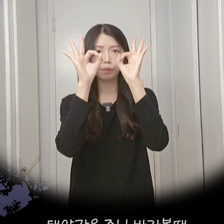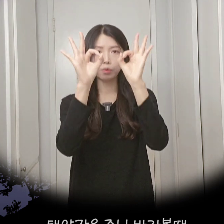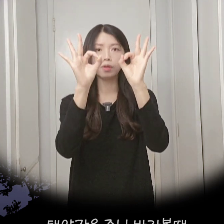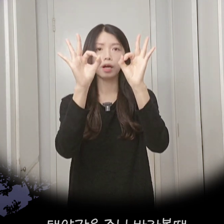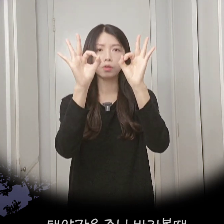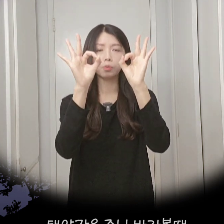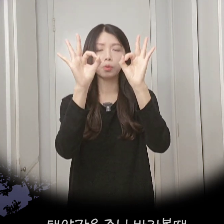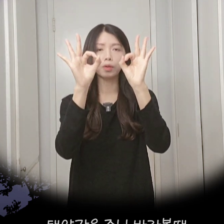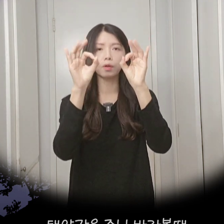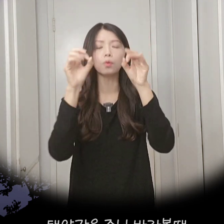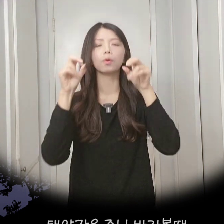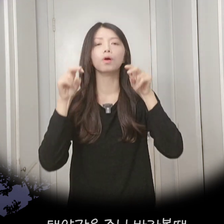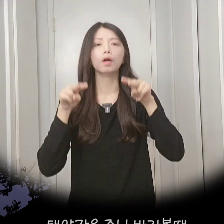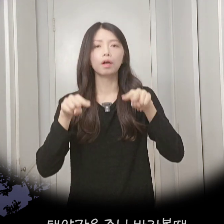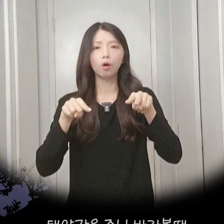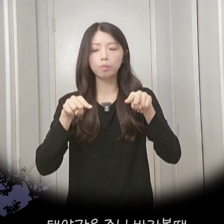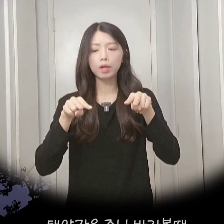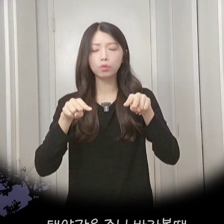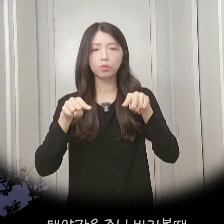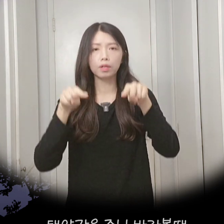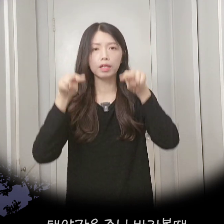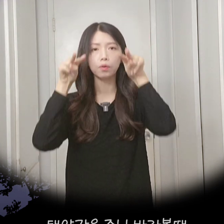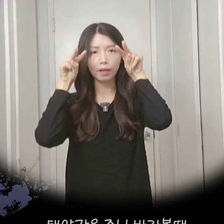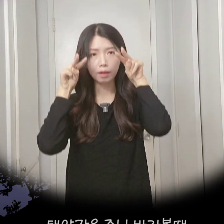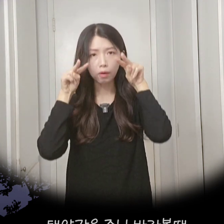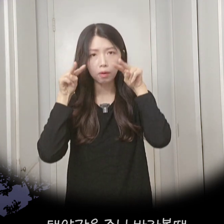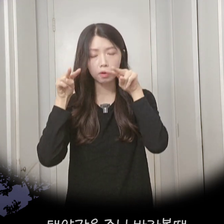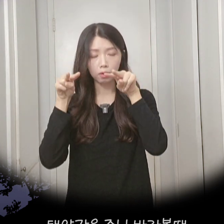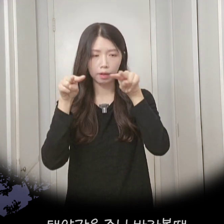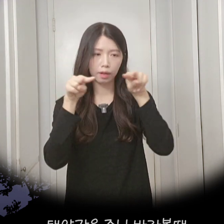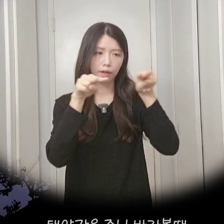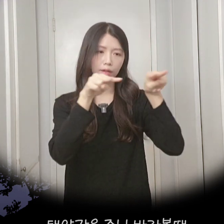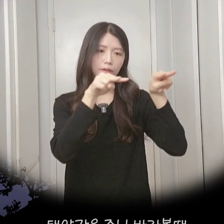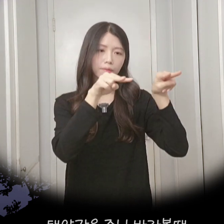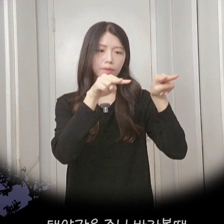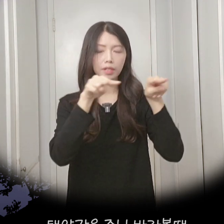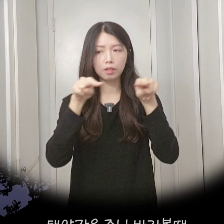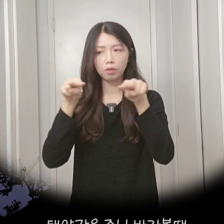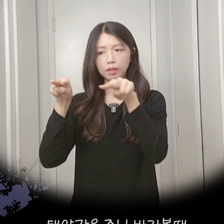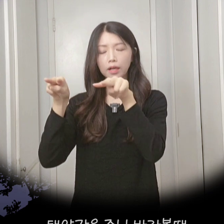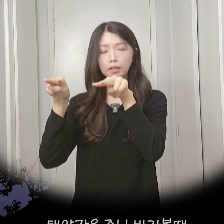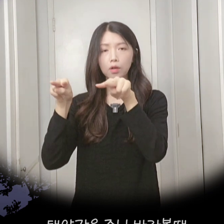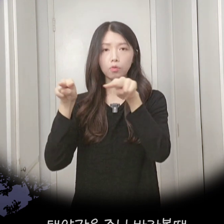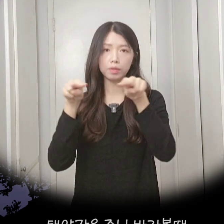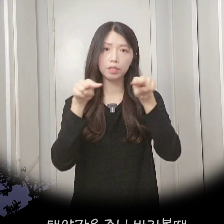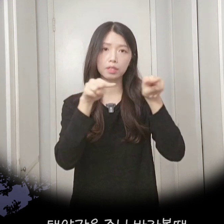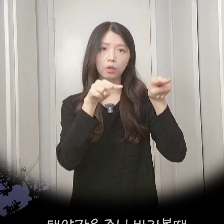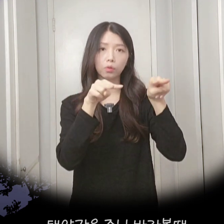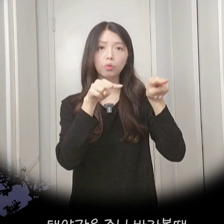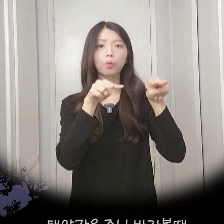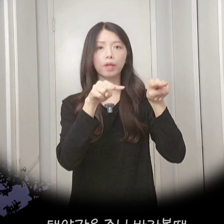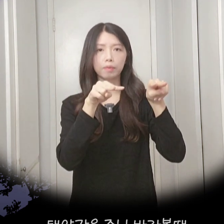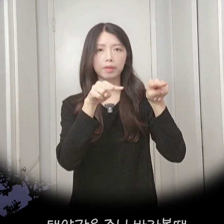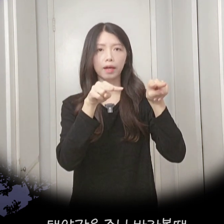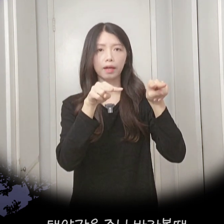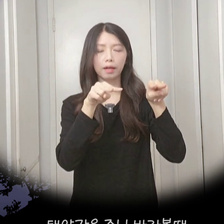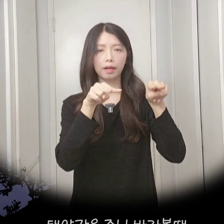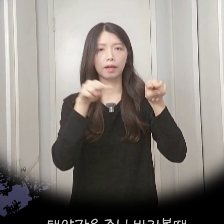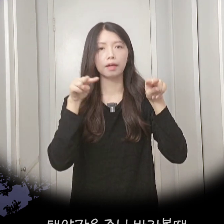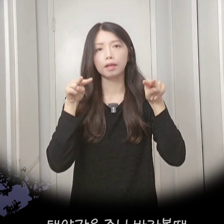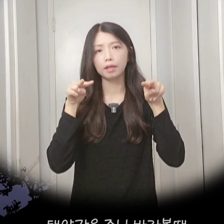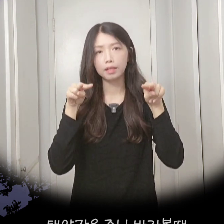눈앞에서 앞으로 나가셔도 보다이고 검지하고 중지를 이용해서 이렇게 시선을 따라서 움직이시는 것도